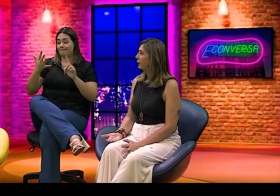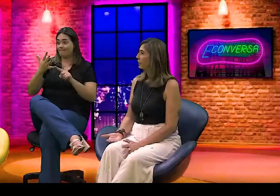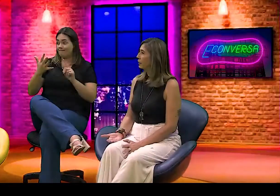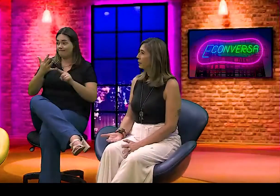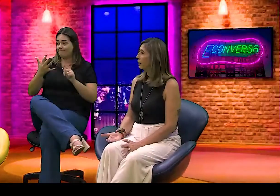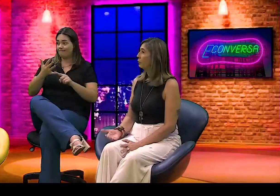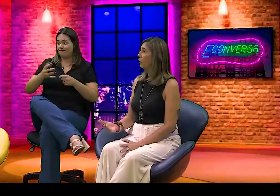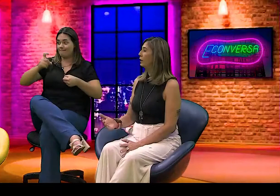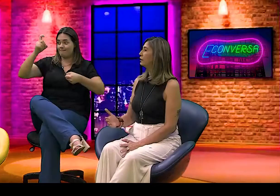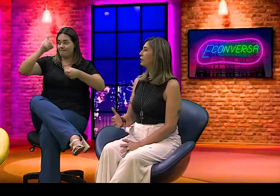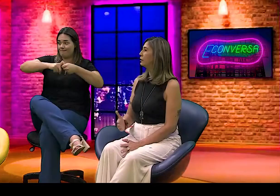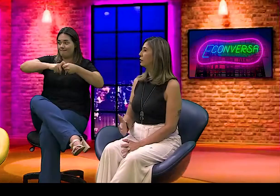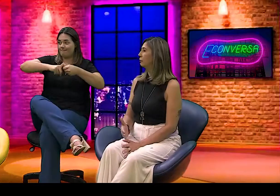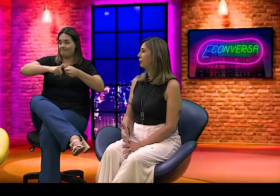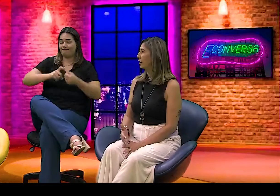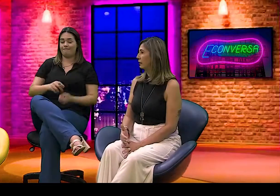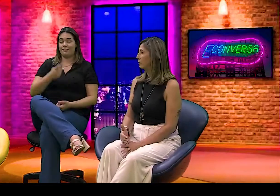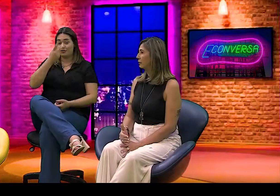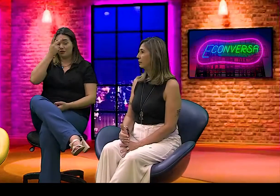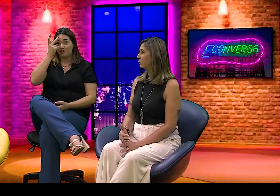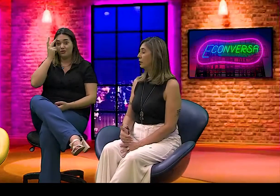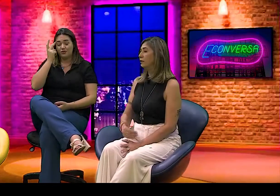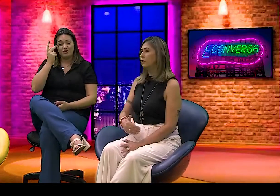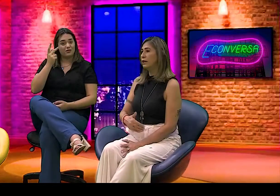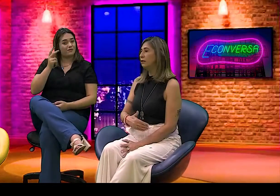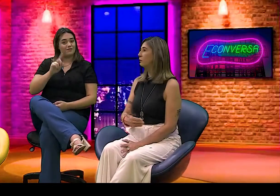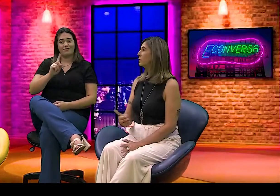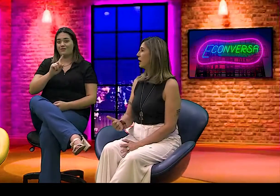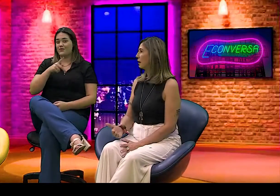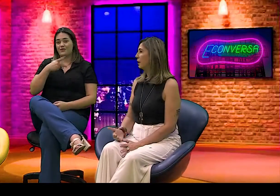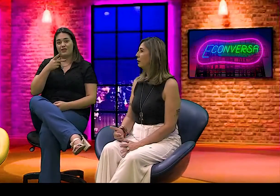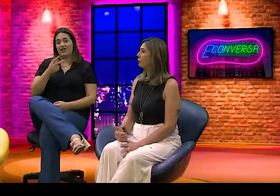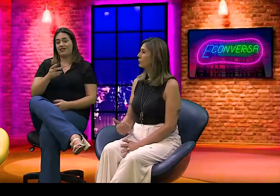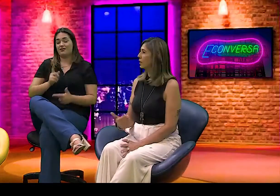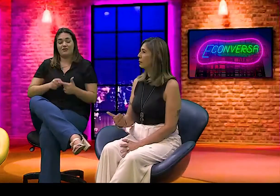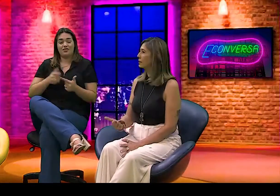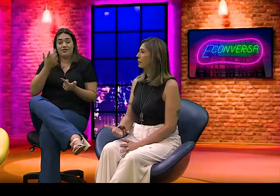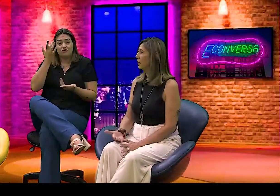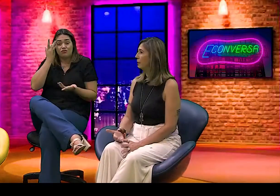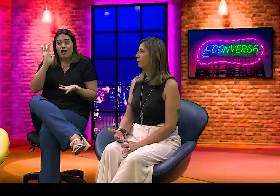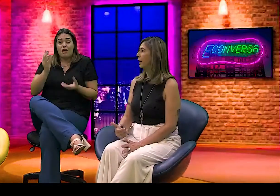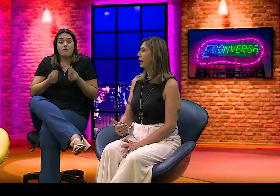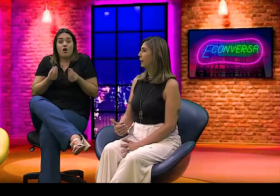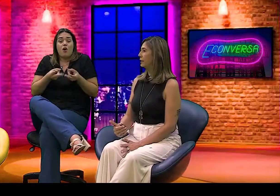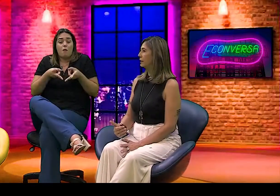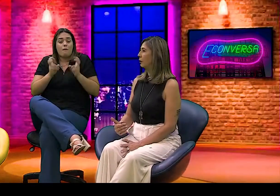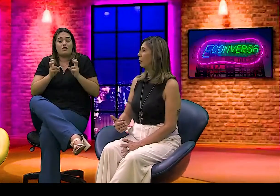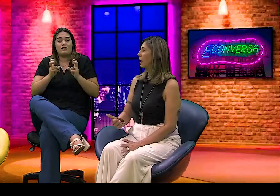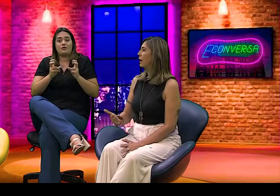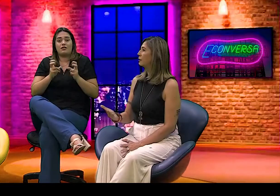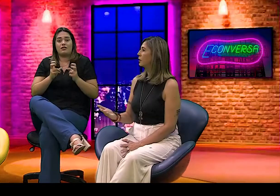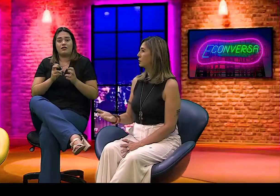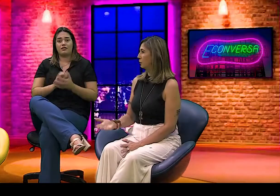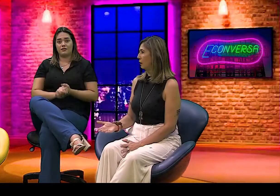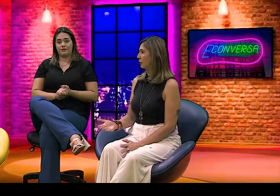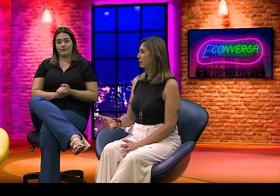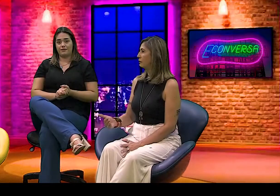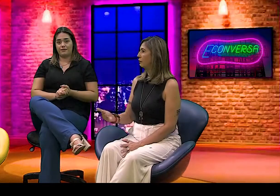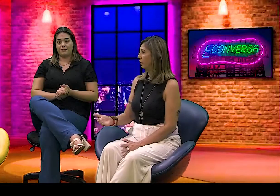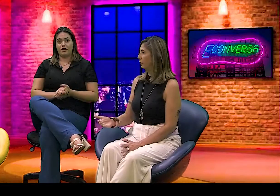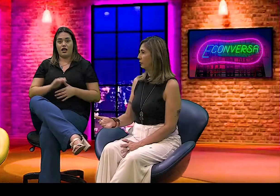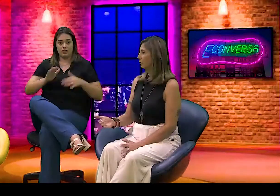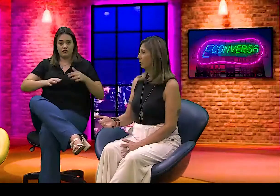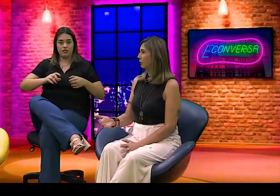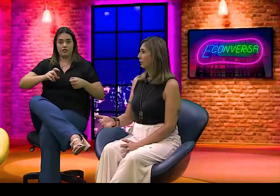sexual, né, muita gente não fala, muitas mulheres não sabem, não conseguem perceber, mas assim, qualquer ato sexual que